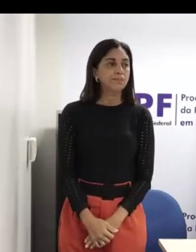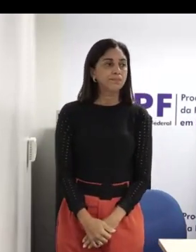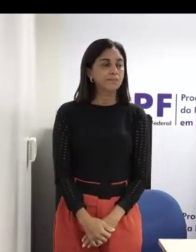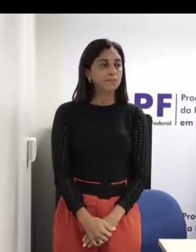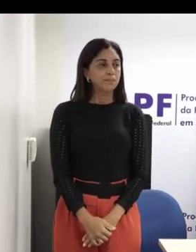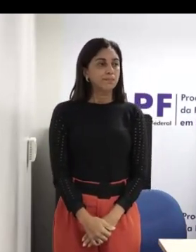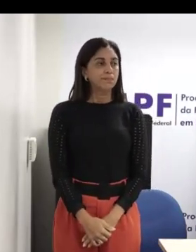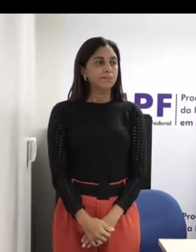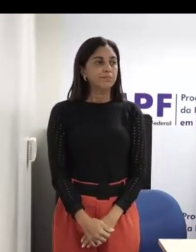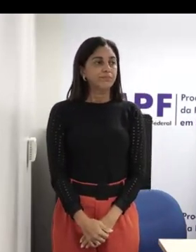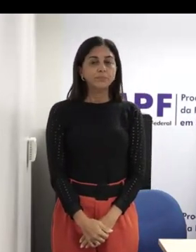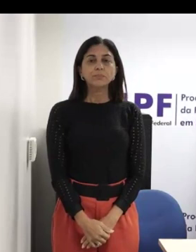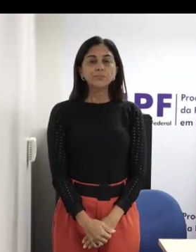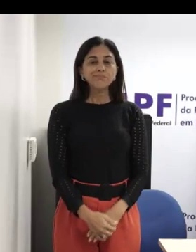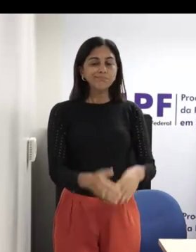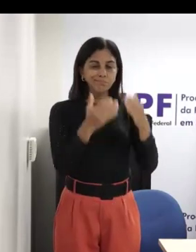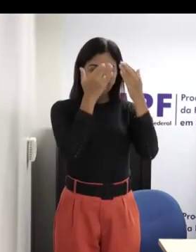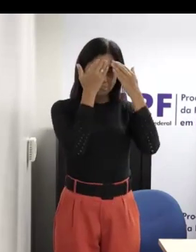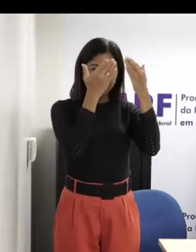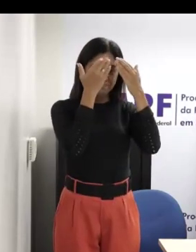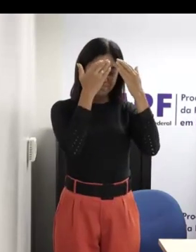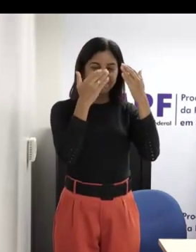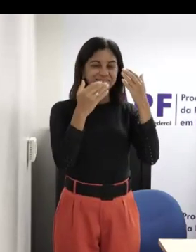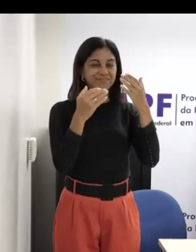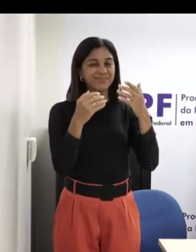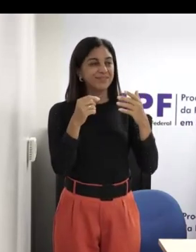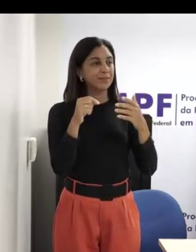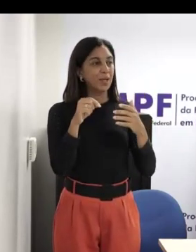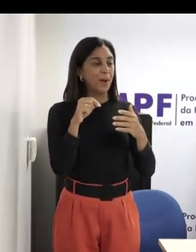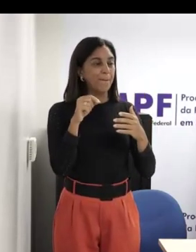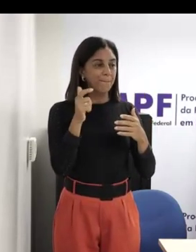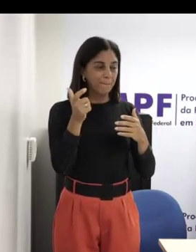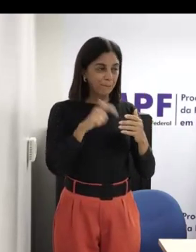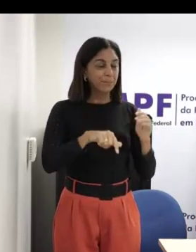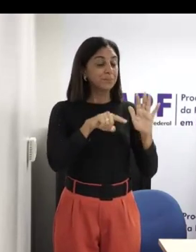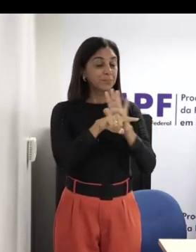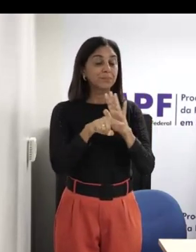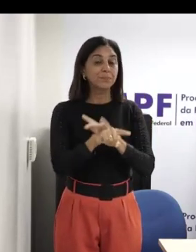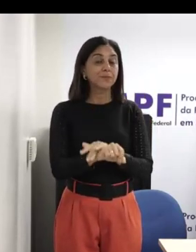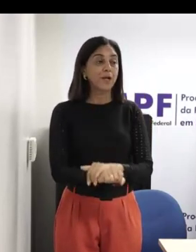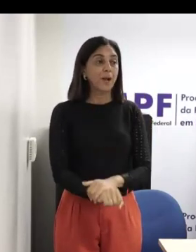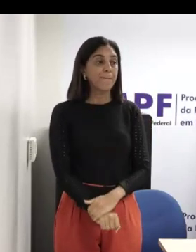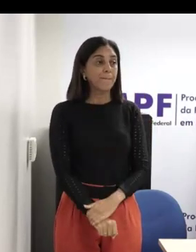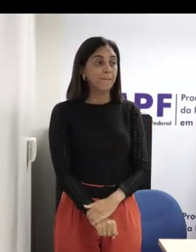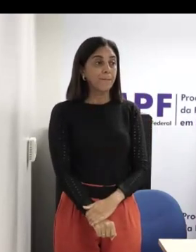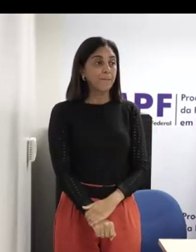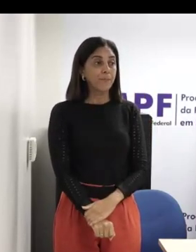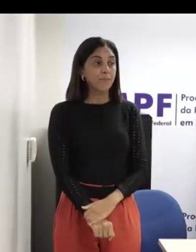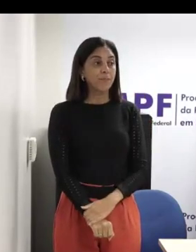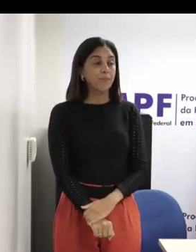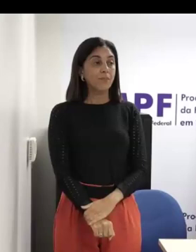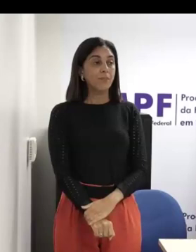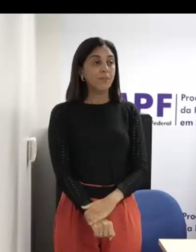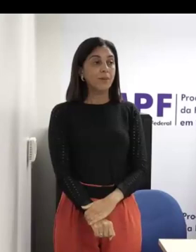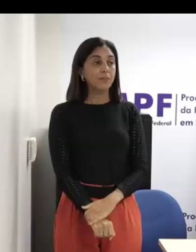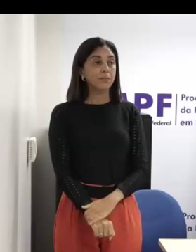reforça e a gente vai continuar com essa orientação eu tenho outras perguntas só só mais uma colocação por gentileza esse essa fala a gente faz com os professores com os